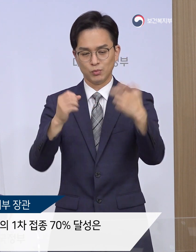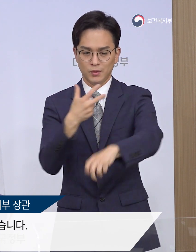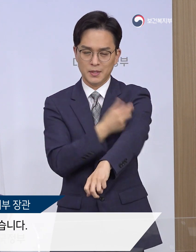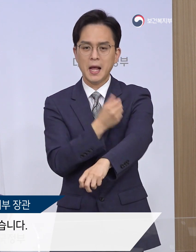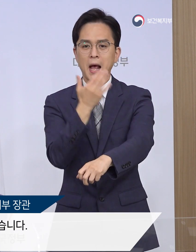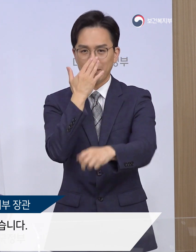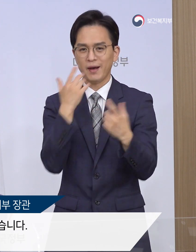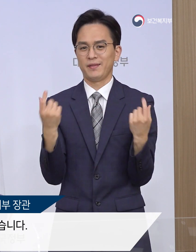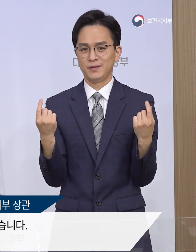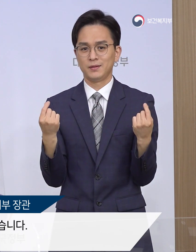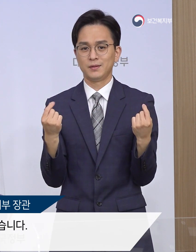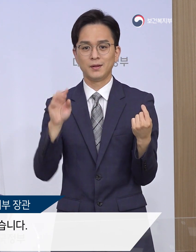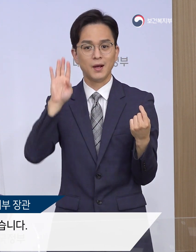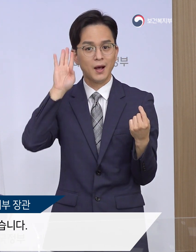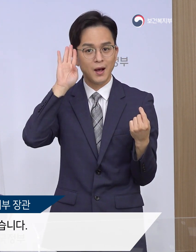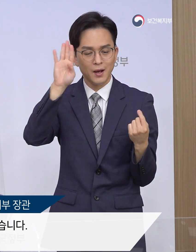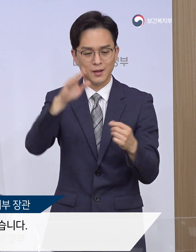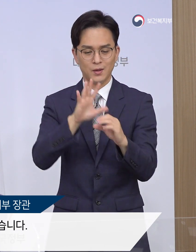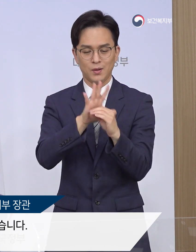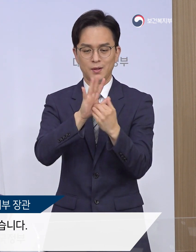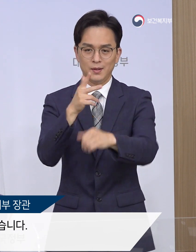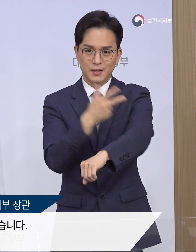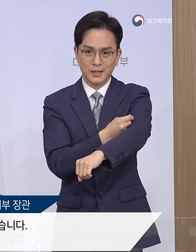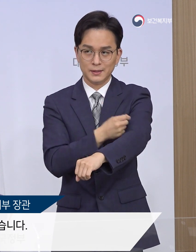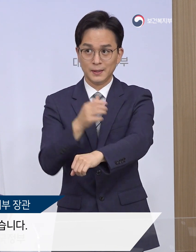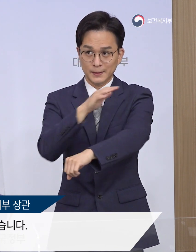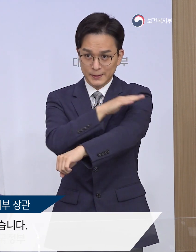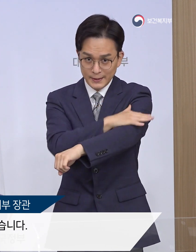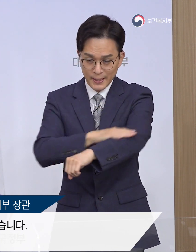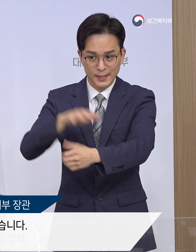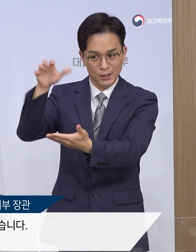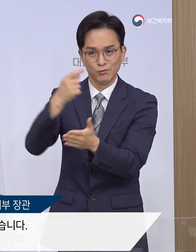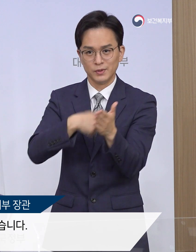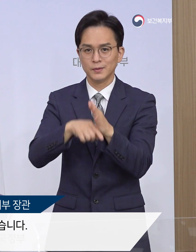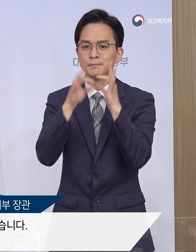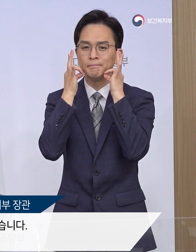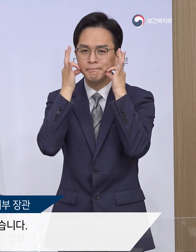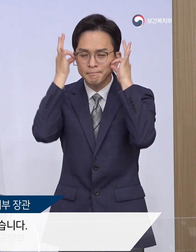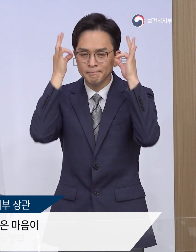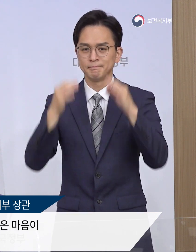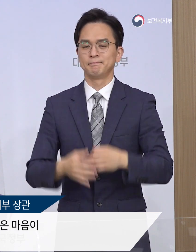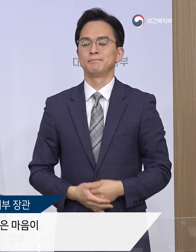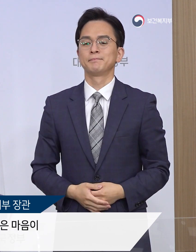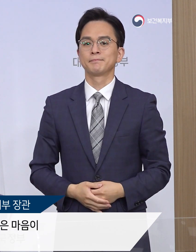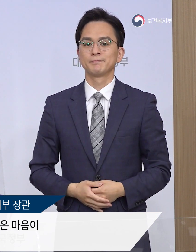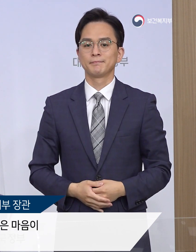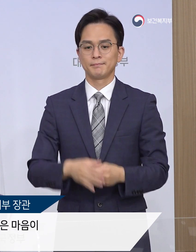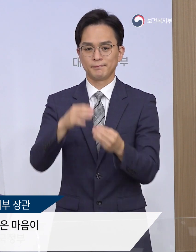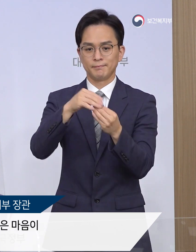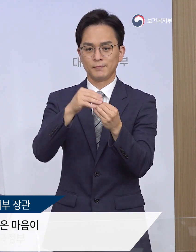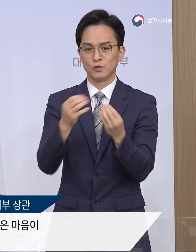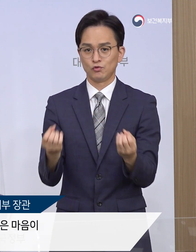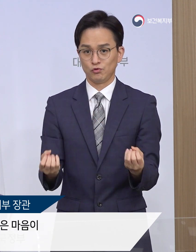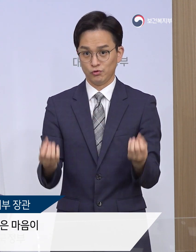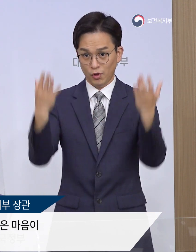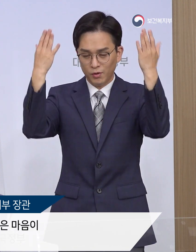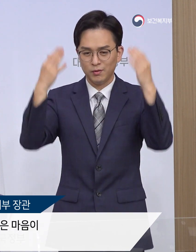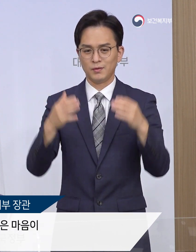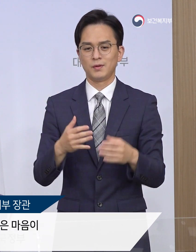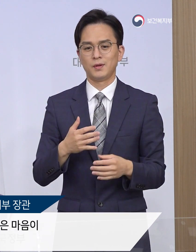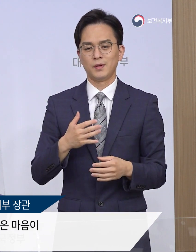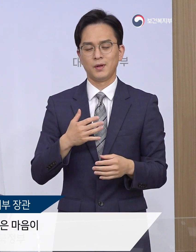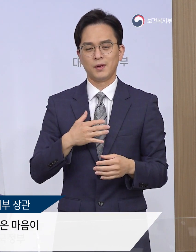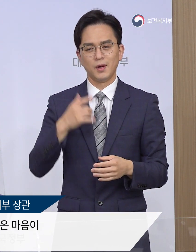생각합니다. 앞으로도 안정적인 백신 공급에 최선을 다하겠습니다. 추석 명절에 그리운 가족들을